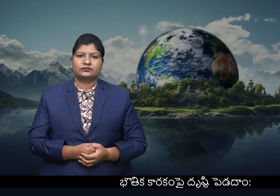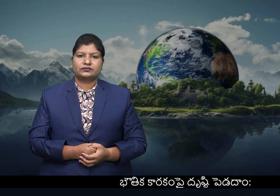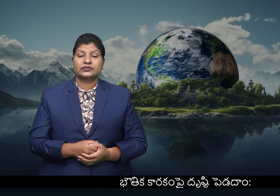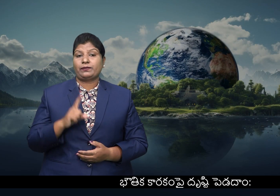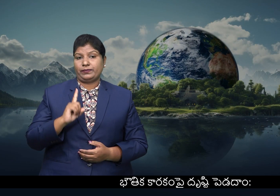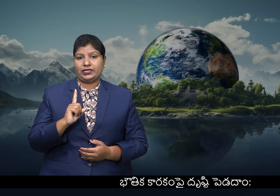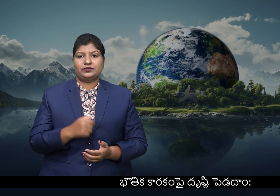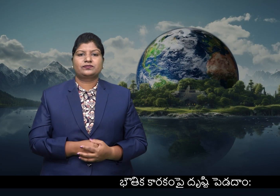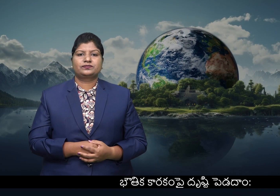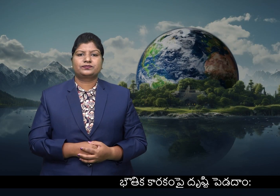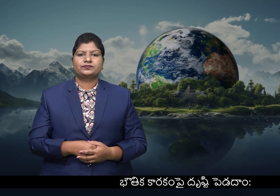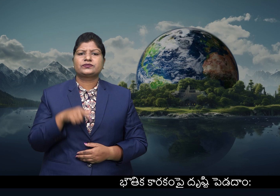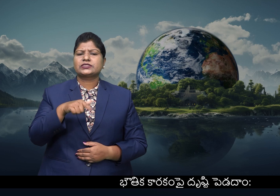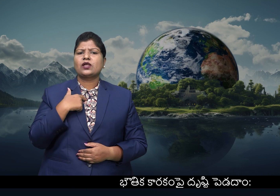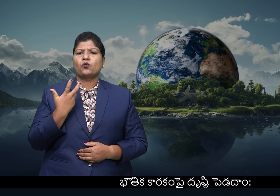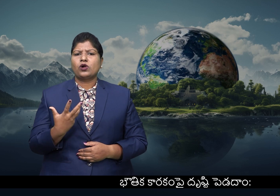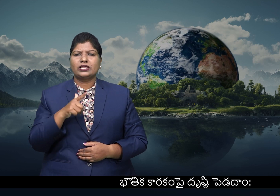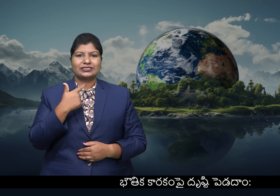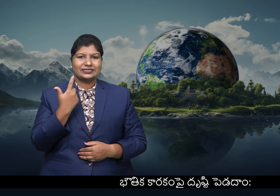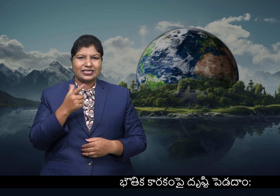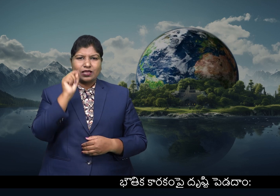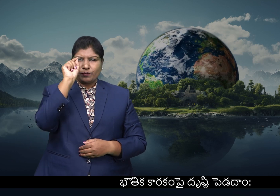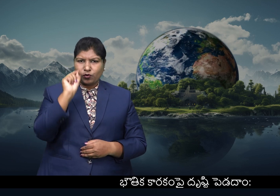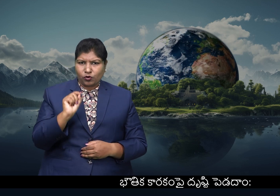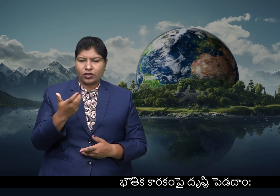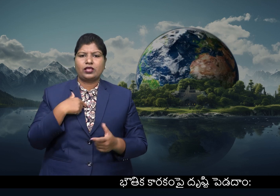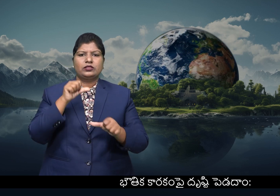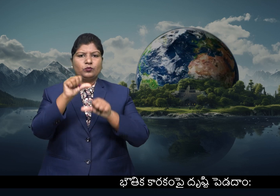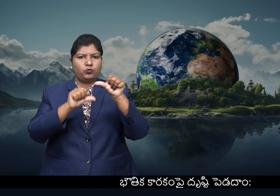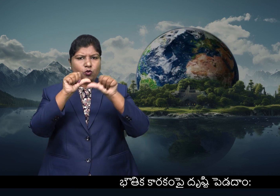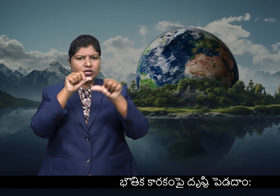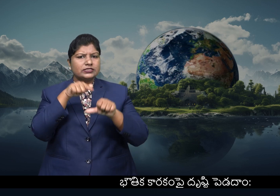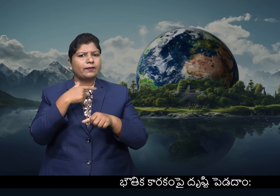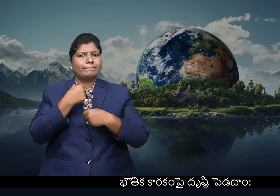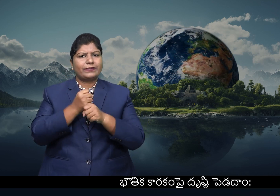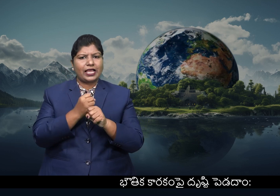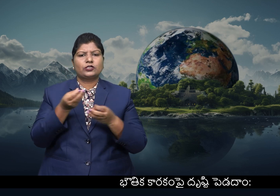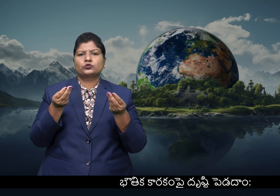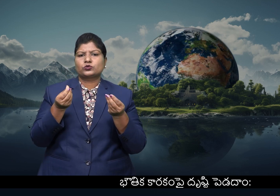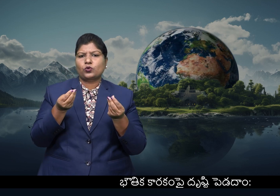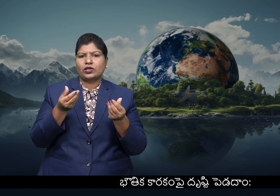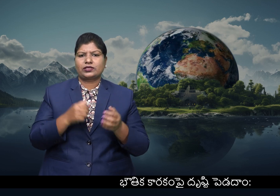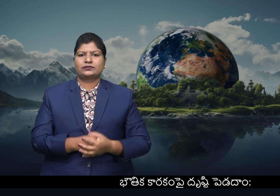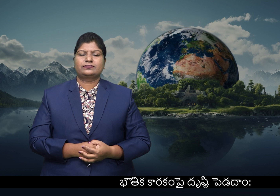భౌతిక కారకంపై దృష్టి పెడదాం.